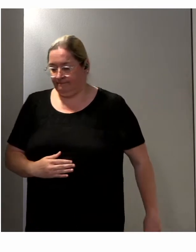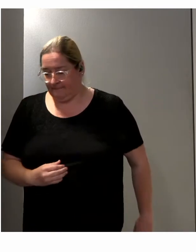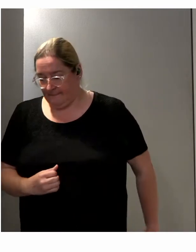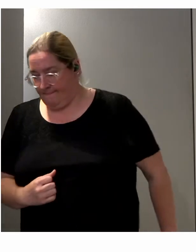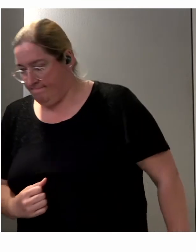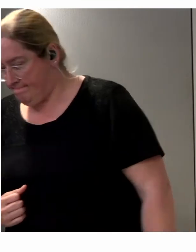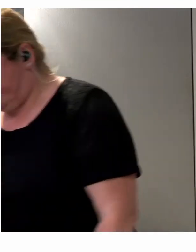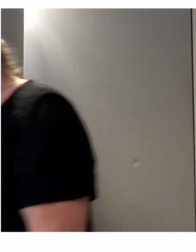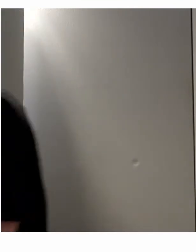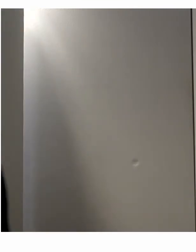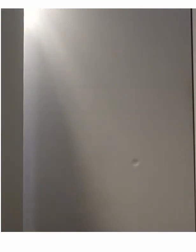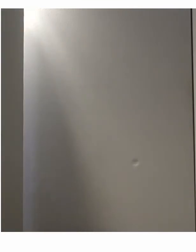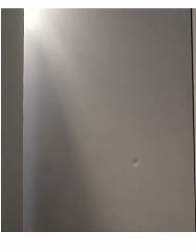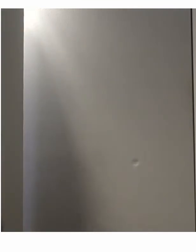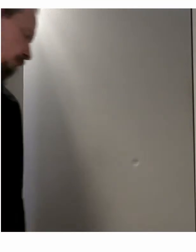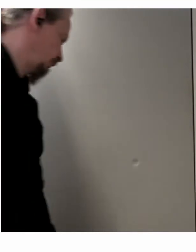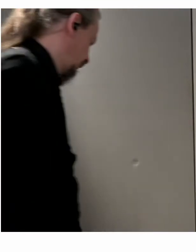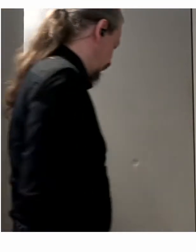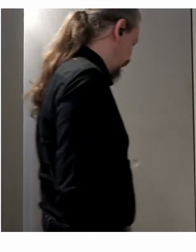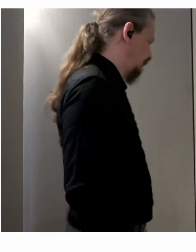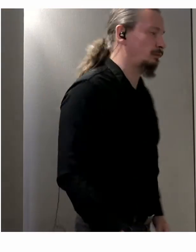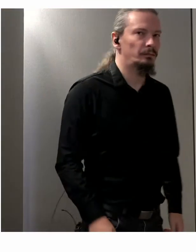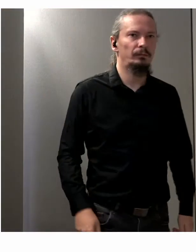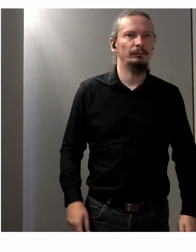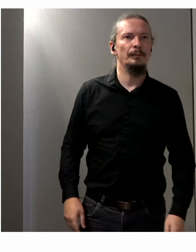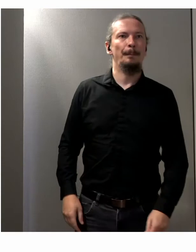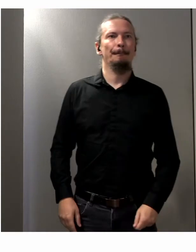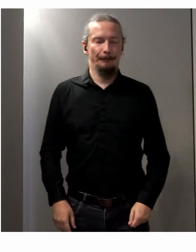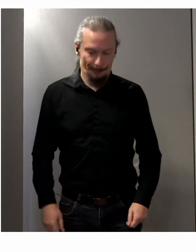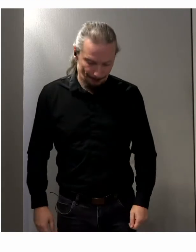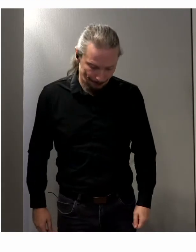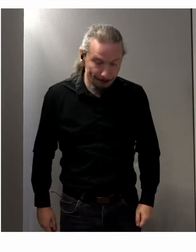Cette situation, elle est liée au fait que